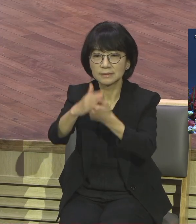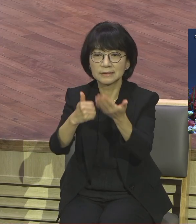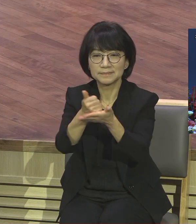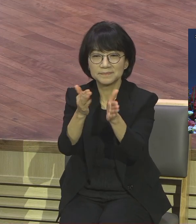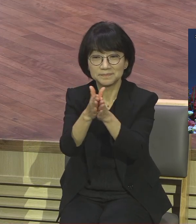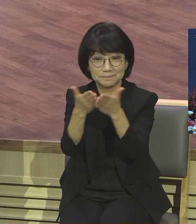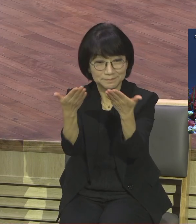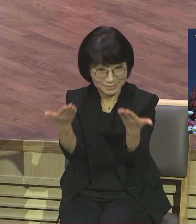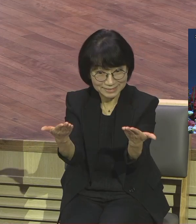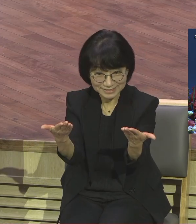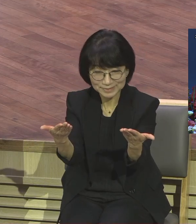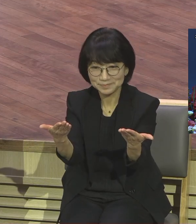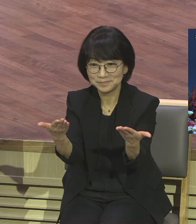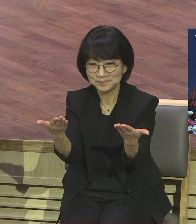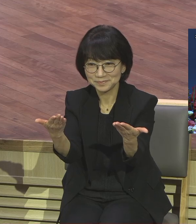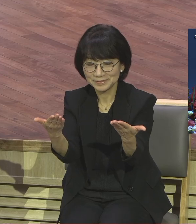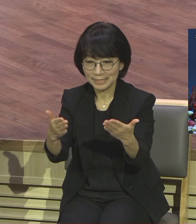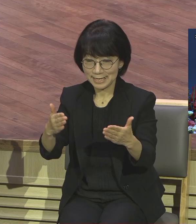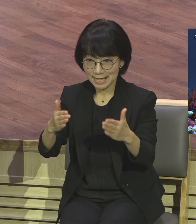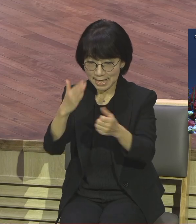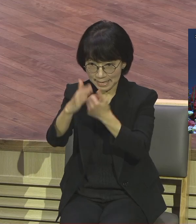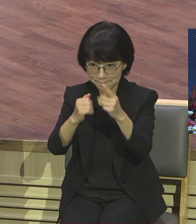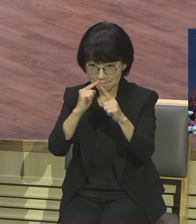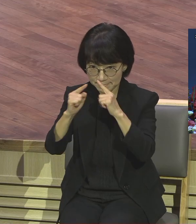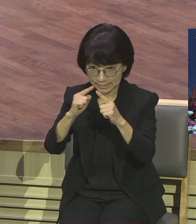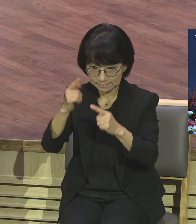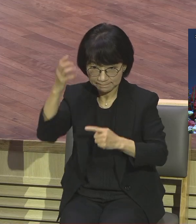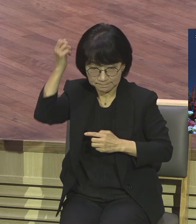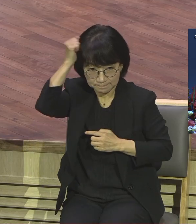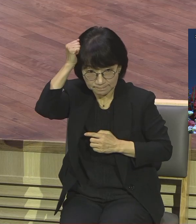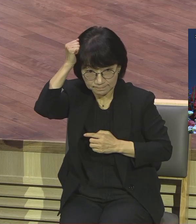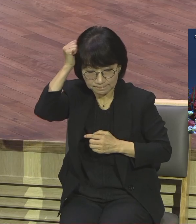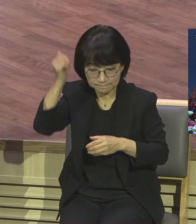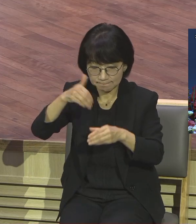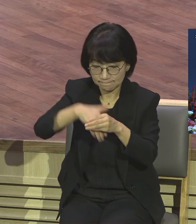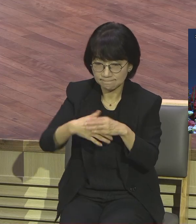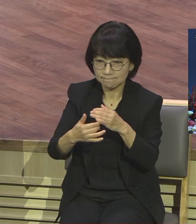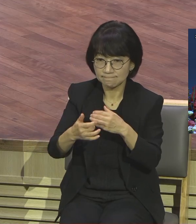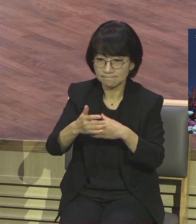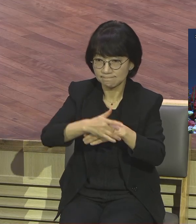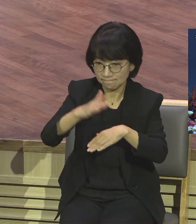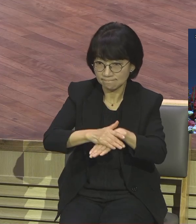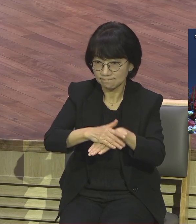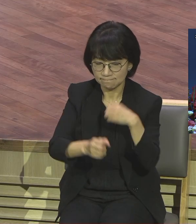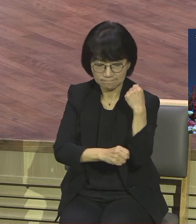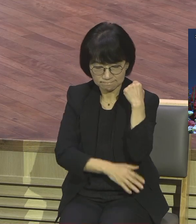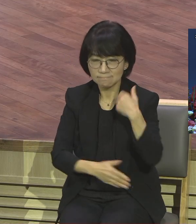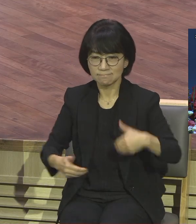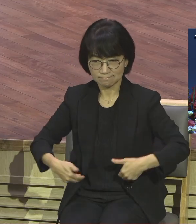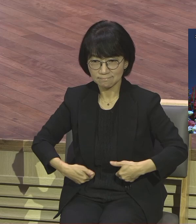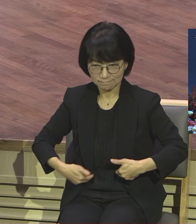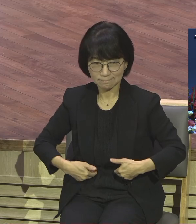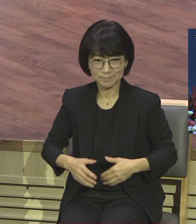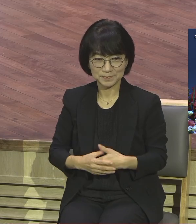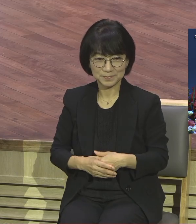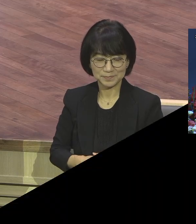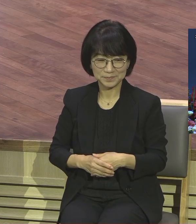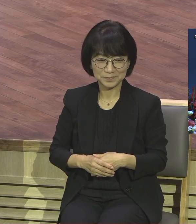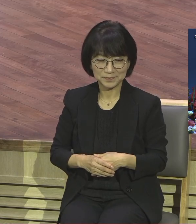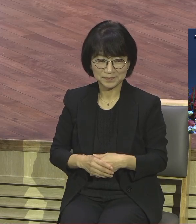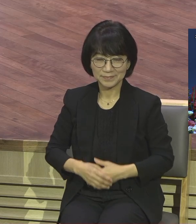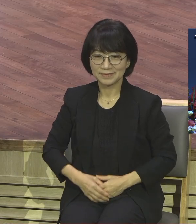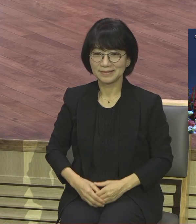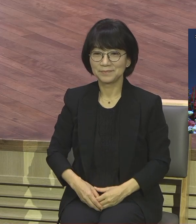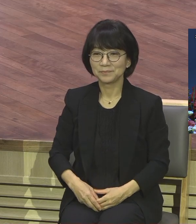이 말씀이 내 각인 뿌리 채질. 그래서 신앙생활을요, 보수 신앙생활을 오랫동안 모태로부터라든 어렸을